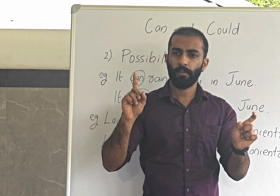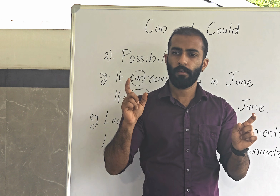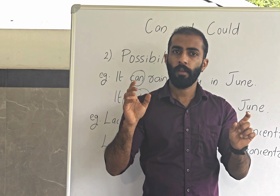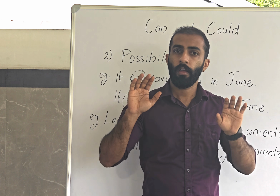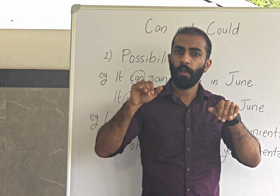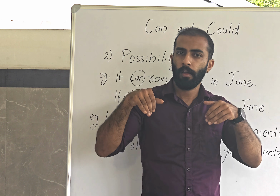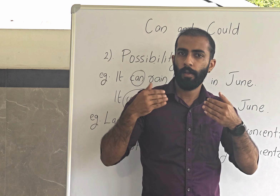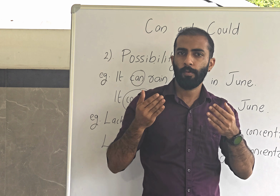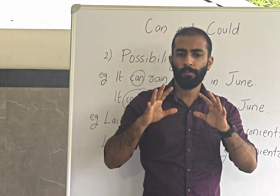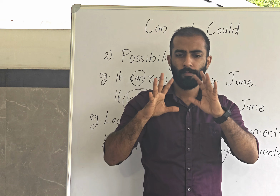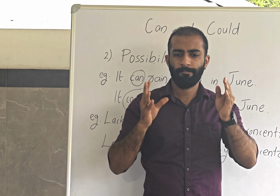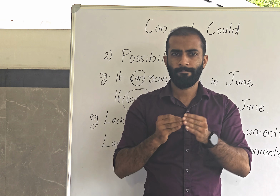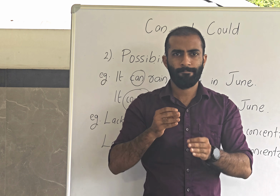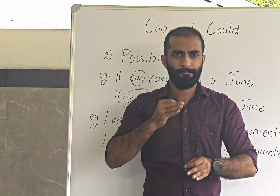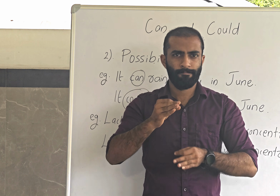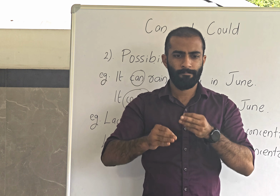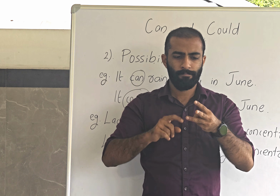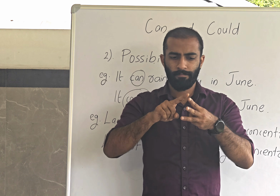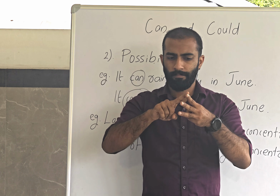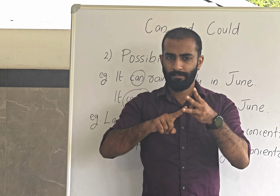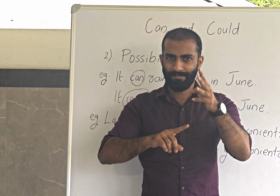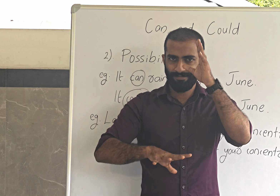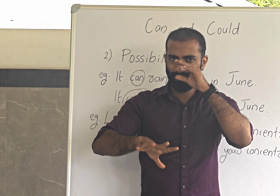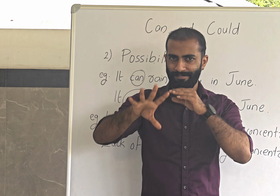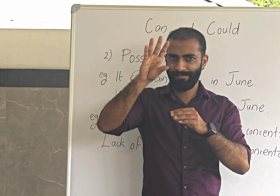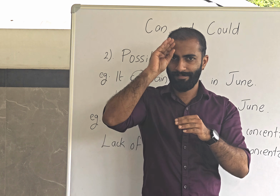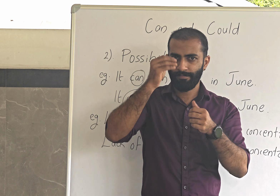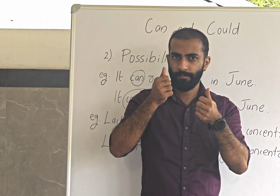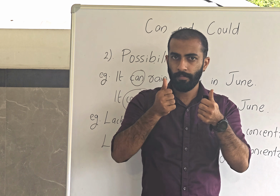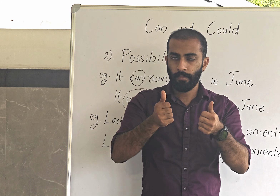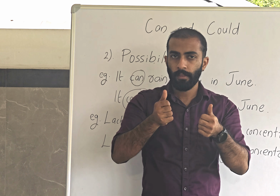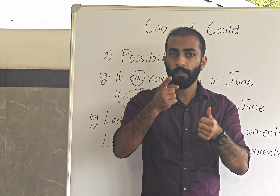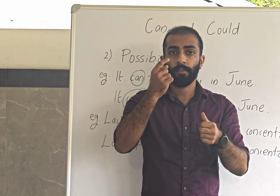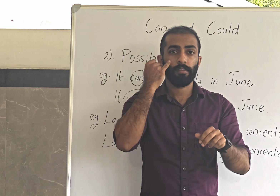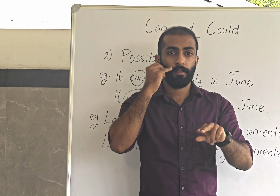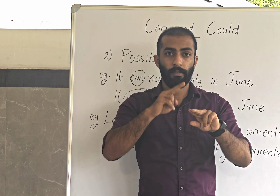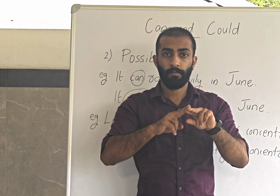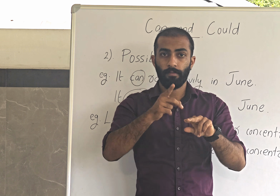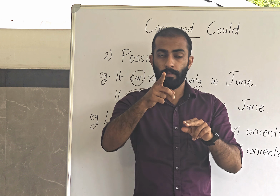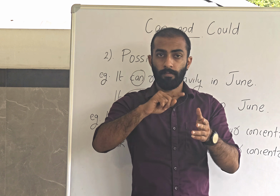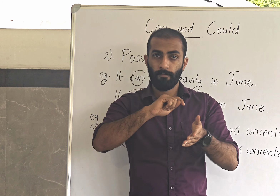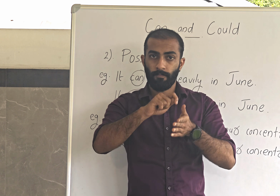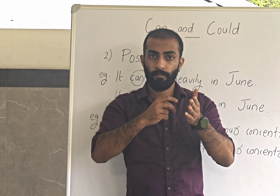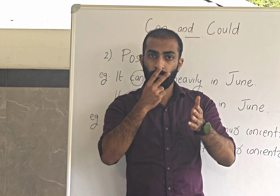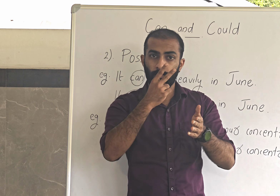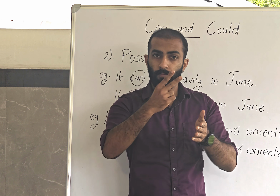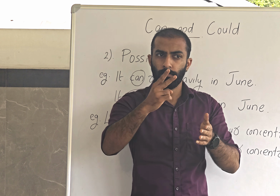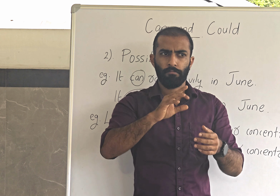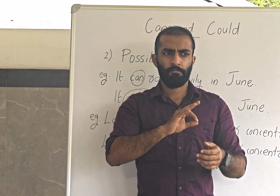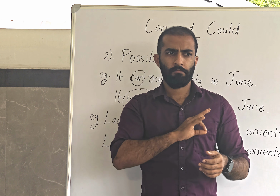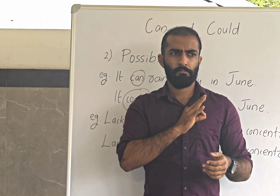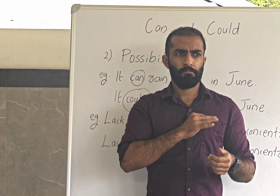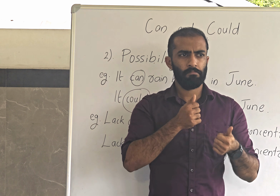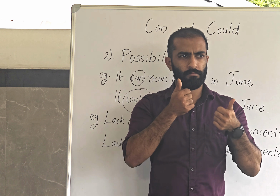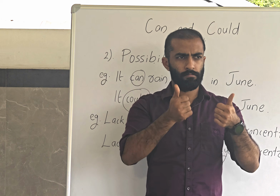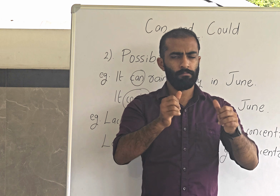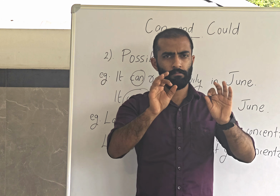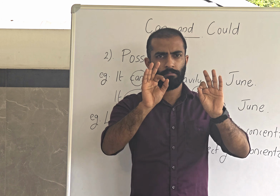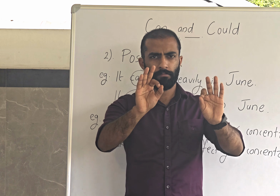പഠിച്ചു. ഇനി ഈ 3 സാഹചര്യങ്ങളിലും ഈ 2 വാക്കുകളും വ്യത്യാസപ്പെട്ടിരിക്കുന്നത് എങ്ങനെയെന്നും നമ്മൾ മനസ്സിലാക്കി. ഈ വീഡിയോ കണ്ട് നിങ്ങൾ